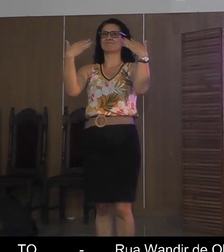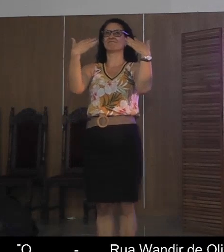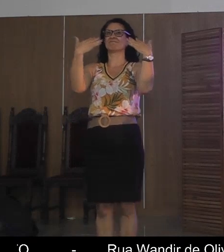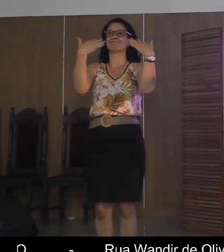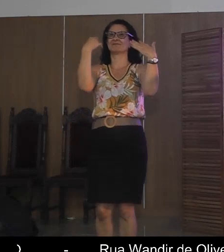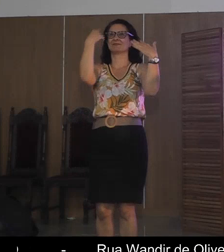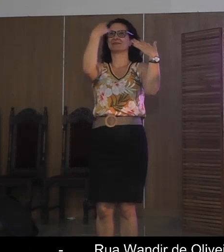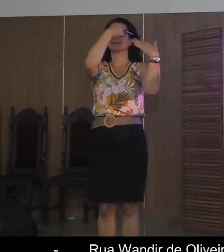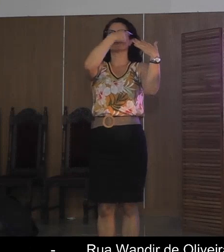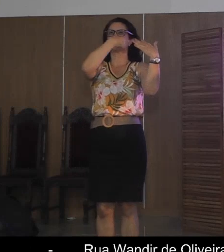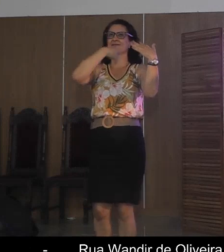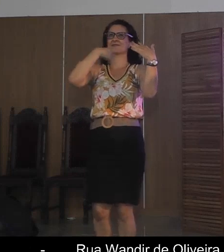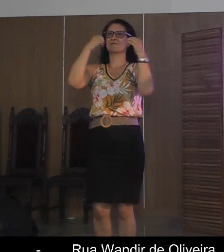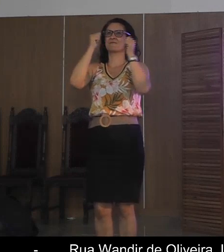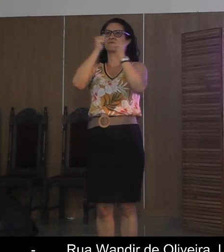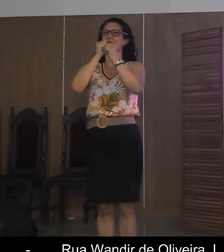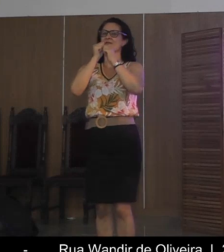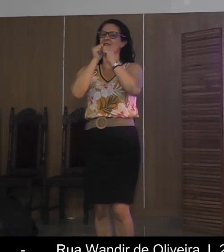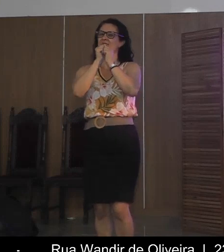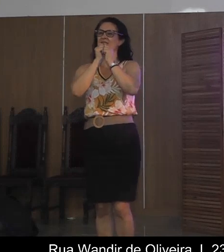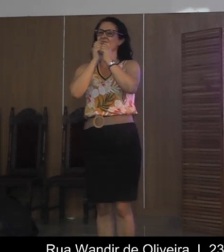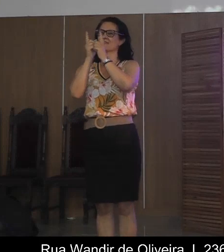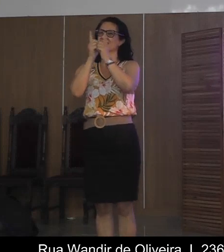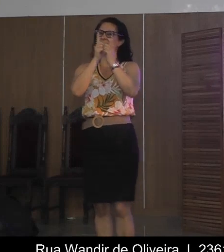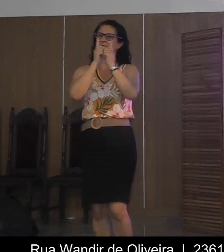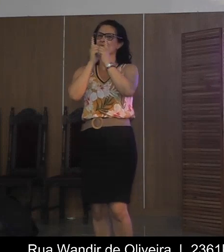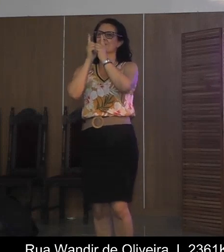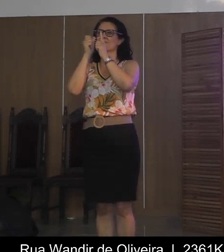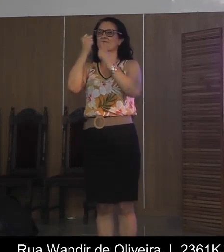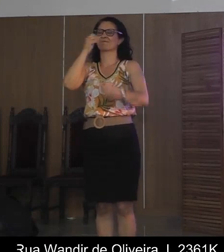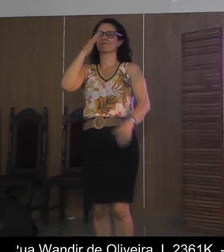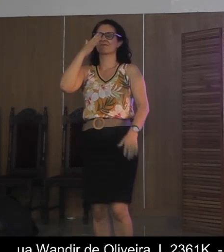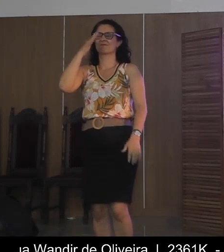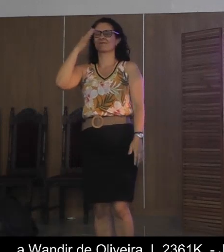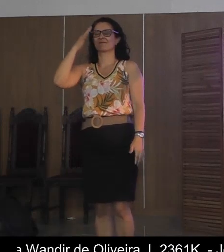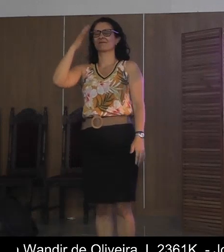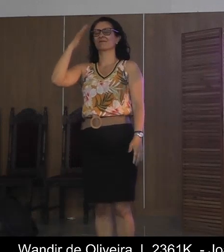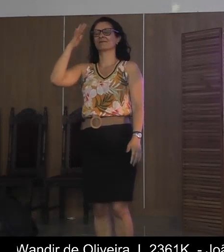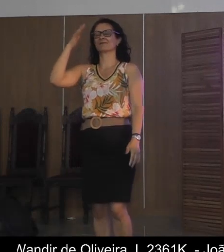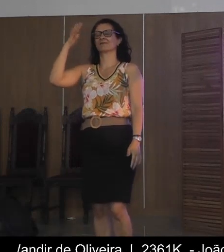quê? Tua glória em meu rosto. O quê?